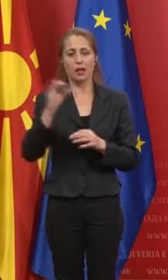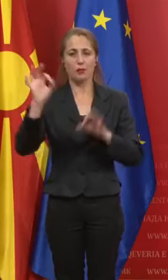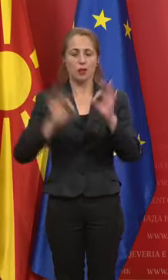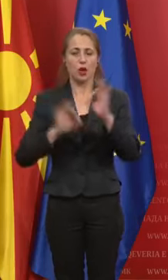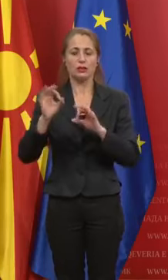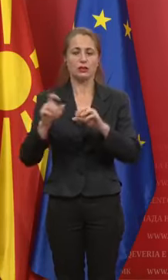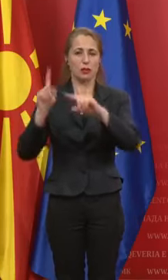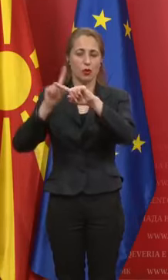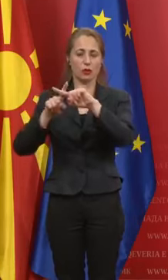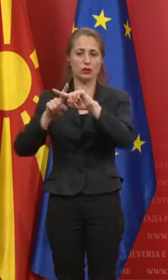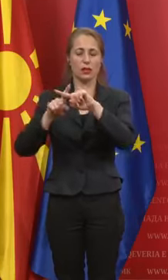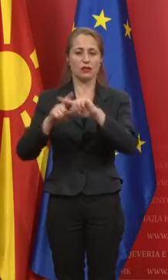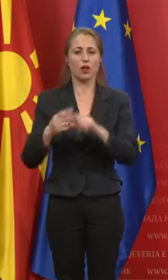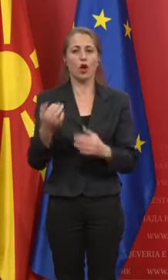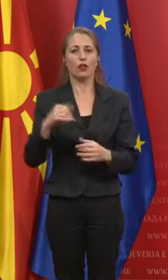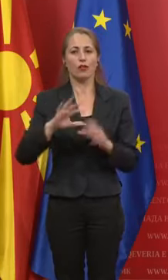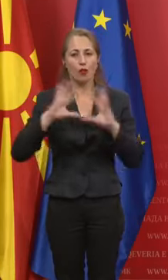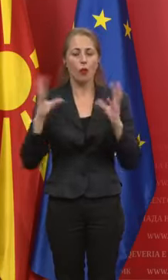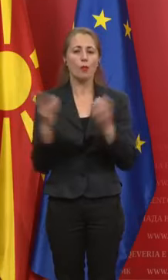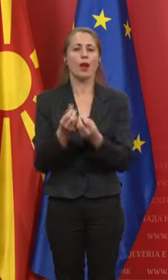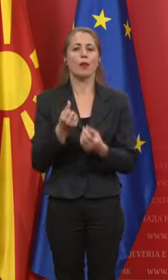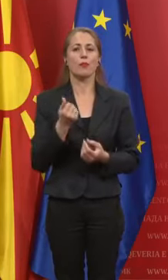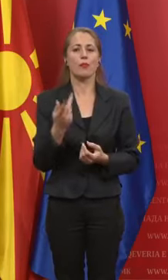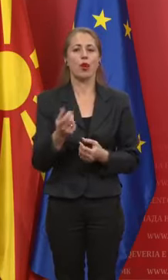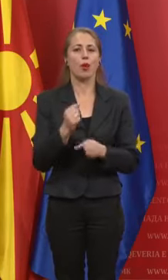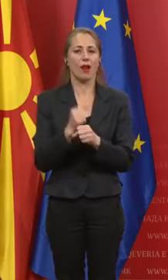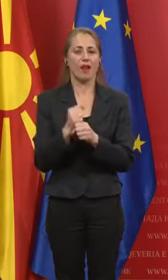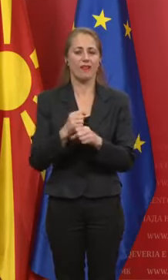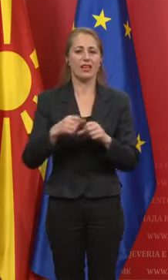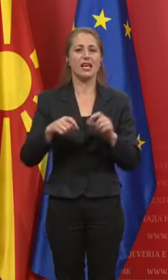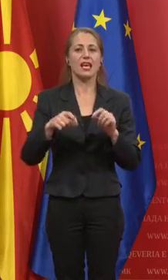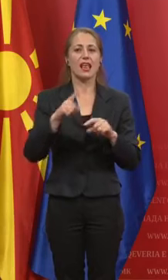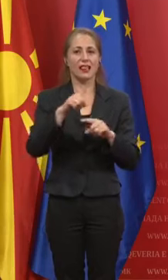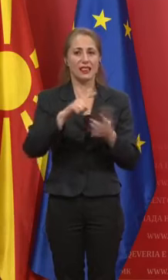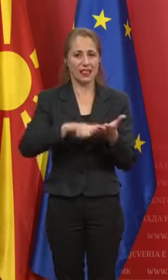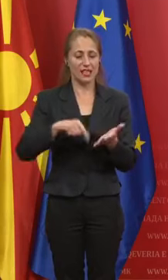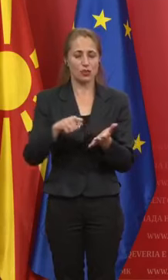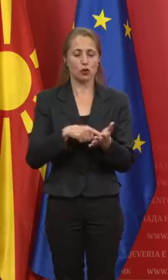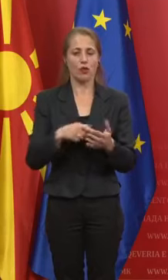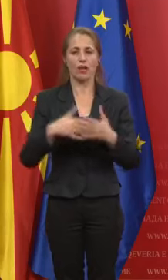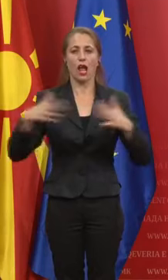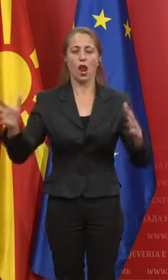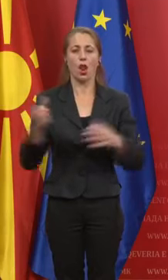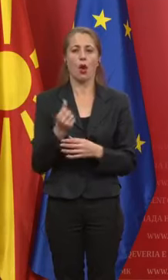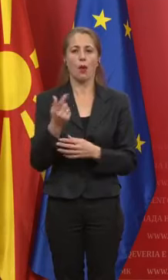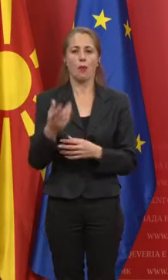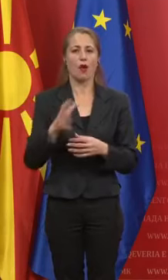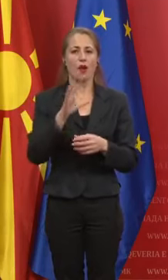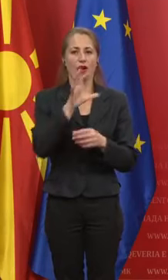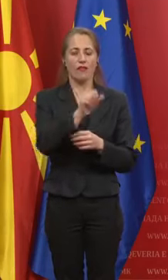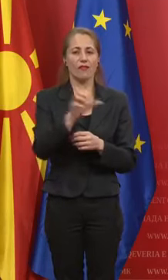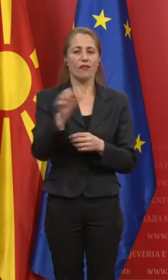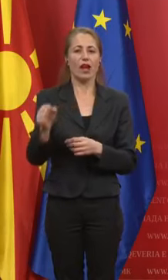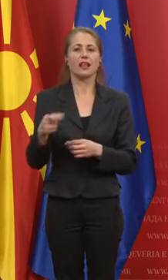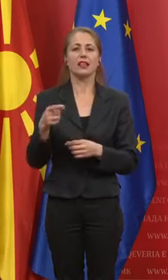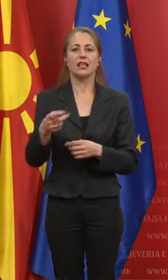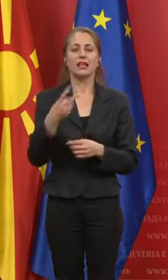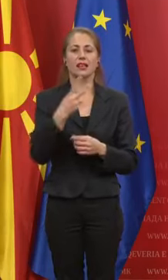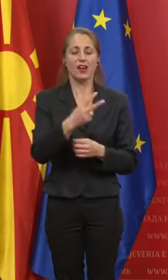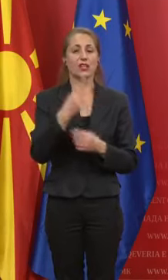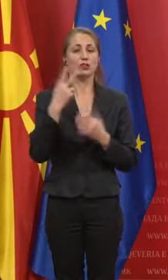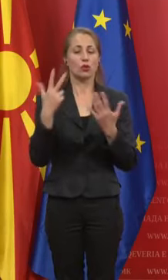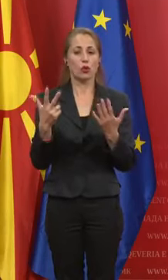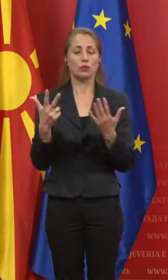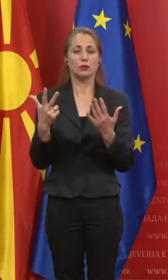12,1% позитивни од вкупниот број на направени тестови. Најголем број на новодиагностицирани сме имале во